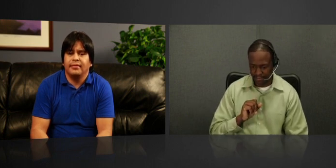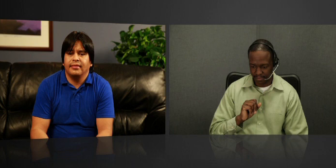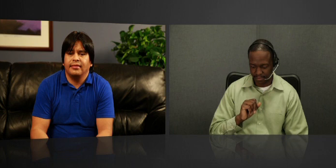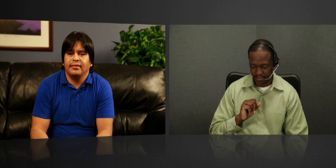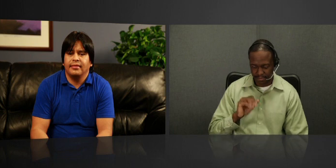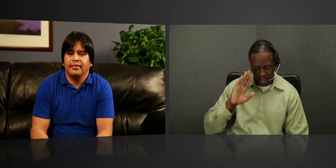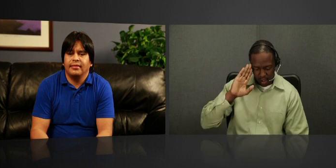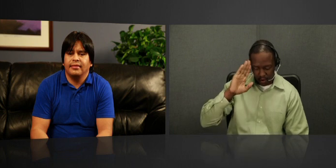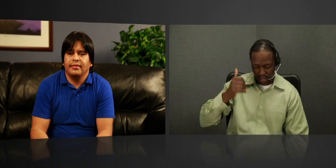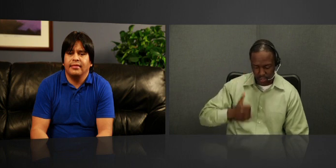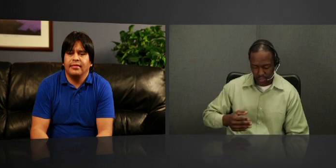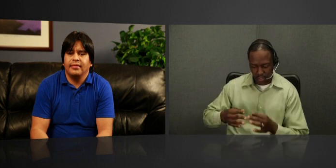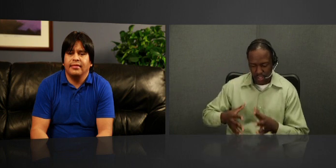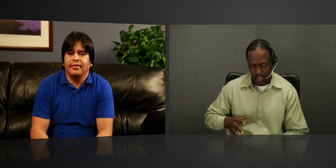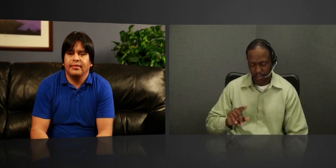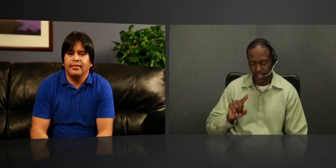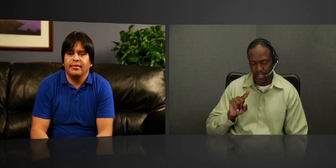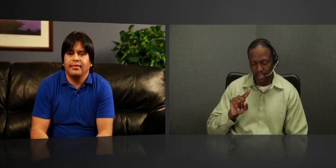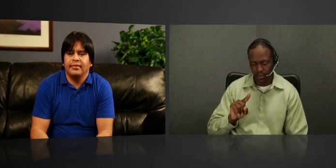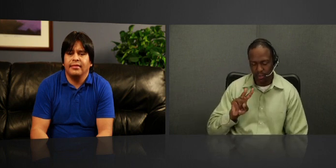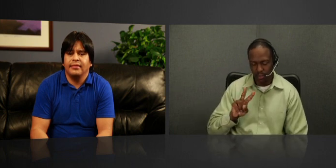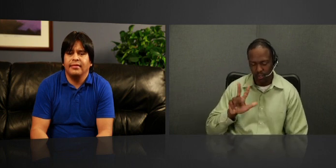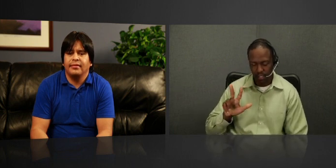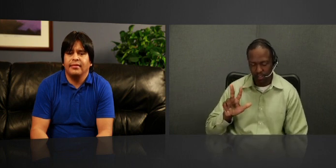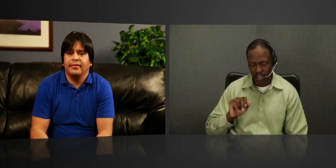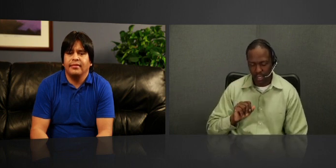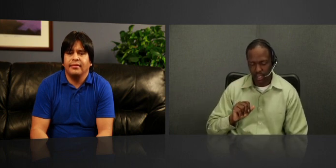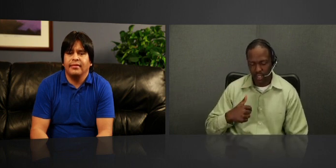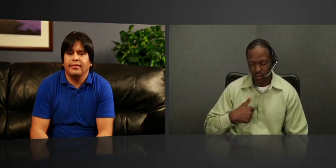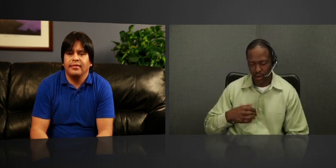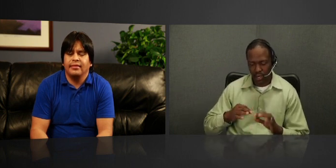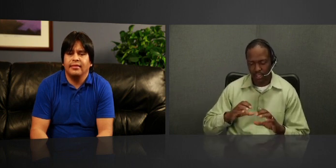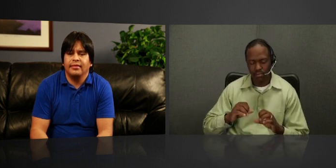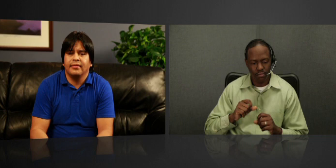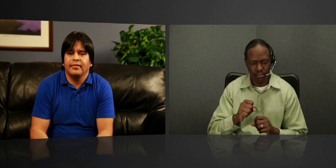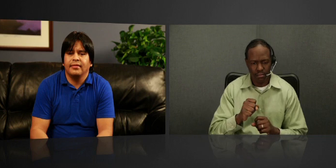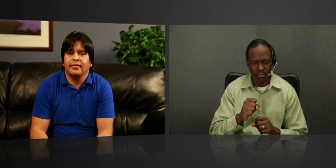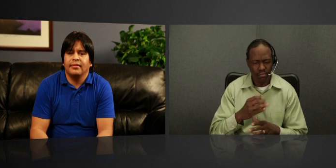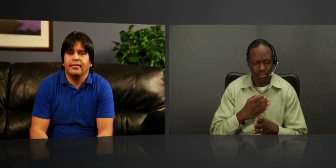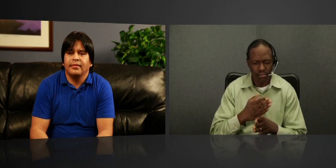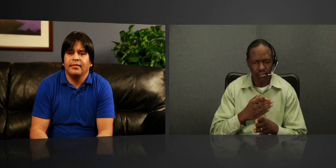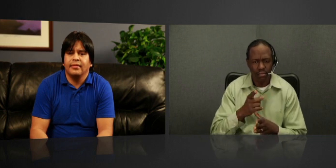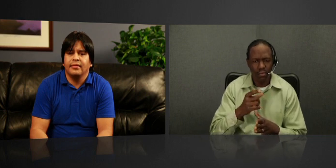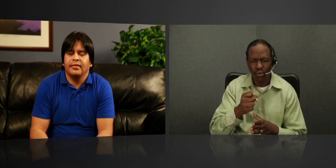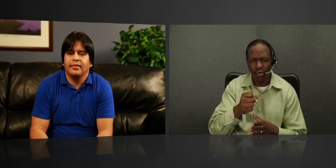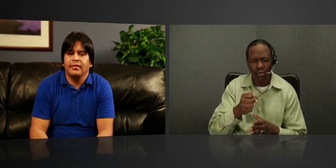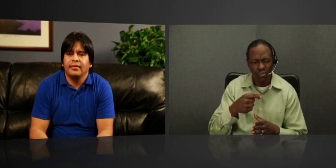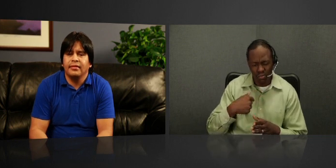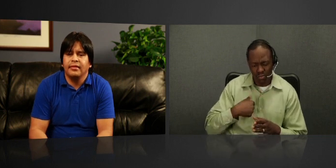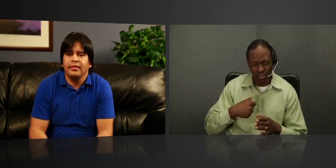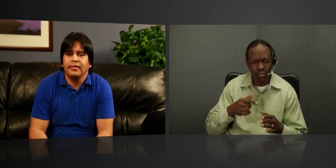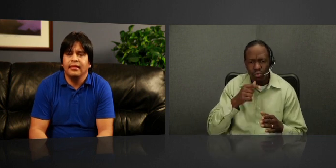bueno hola soy intérprete 123 yo voy a Disculpe Quién dice que